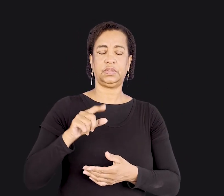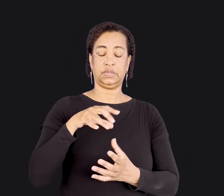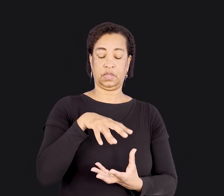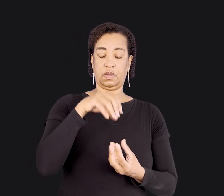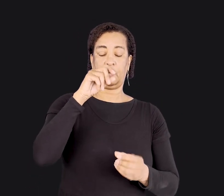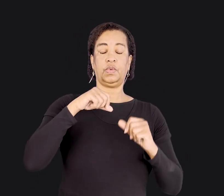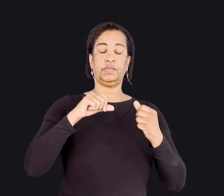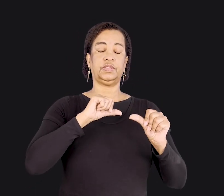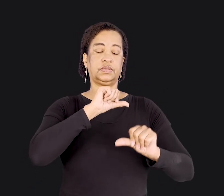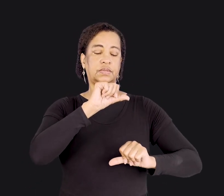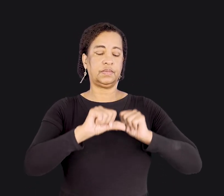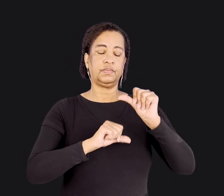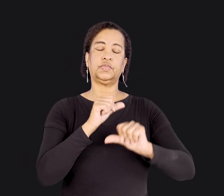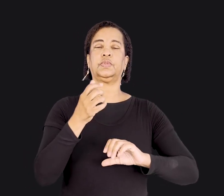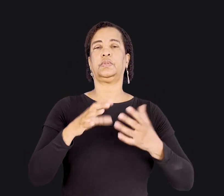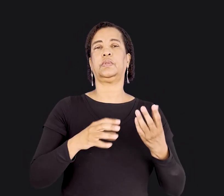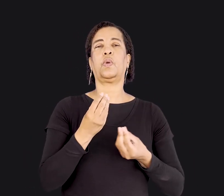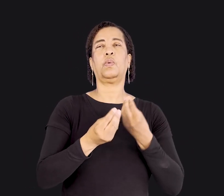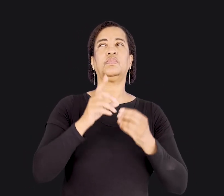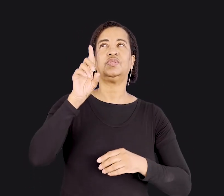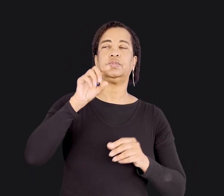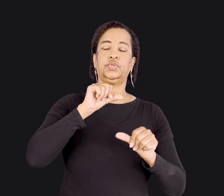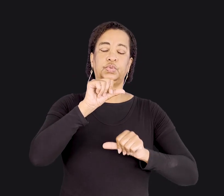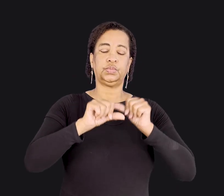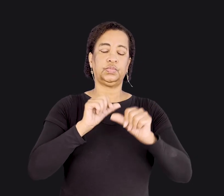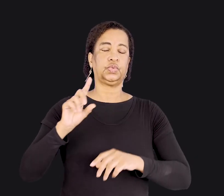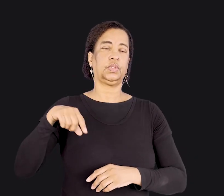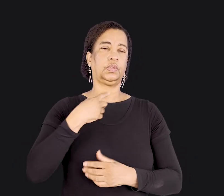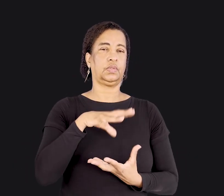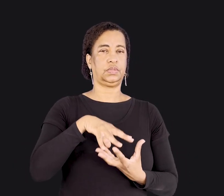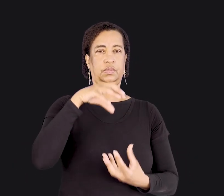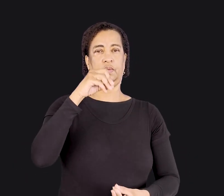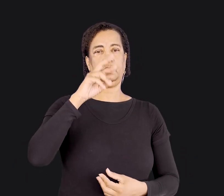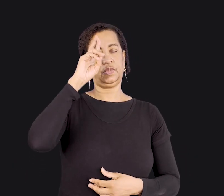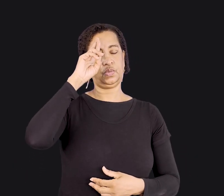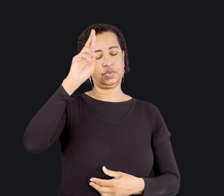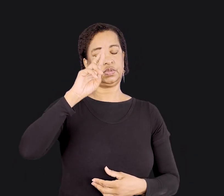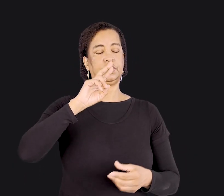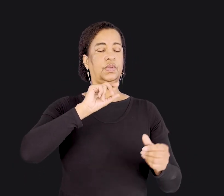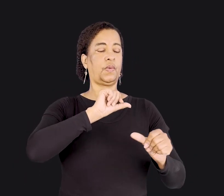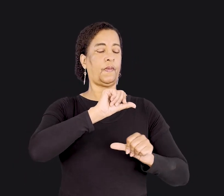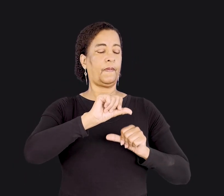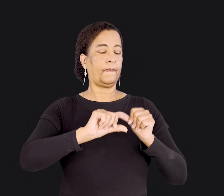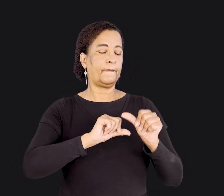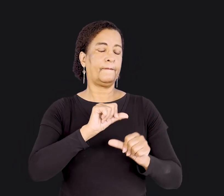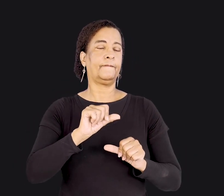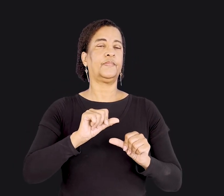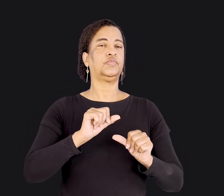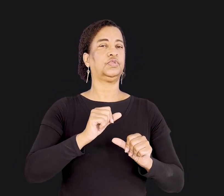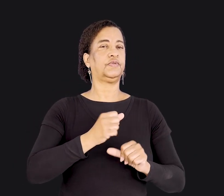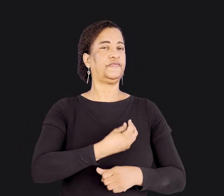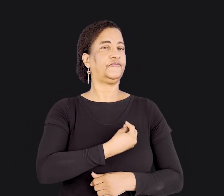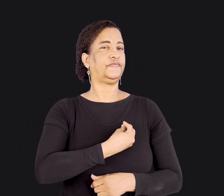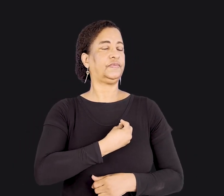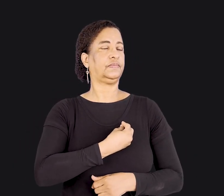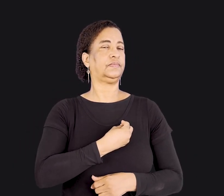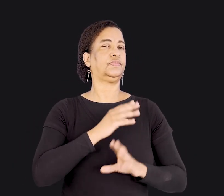restaurada. E como Deus restaura a nossa alma? O Senhor restaura-me o vigor,